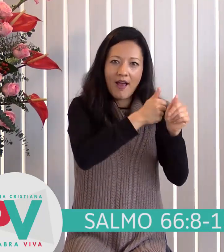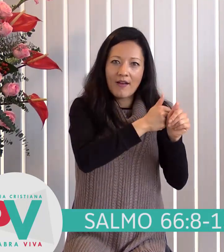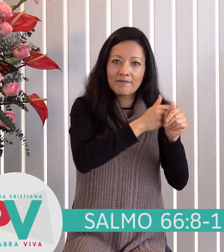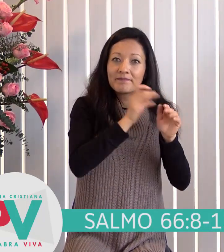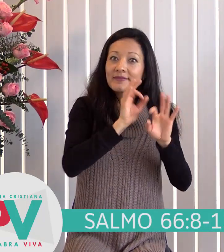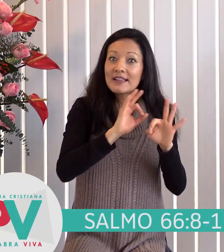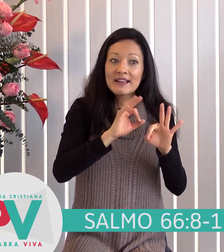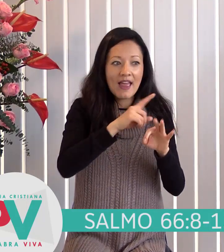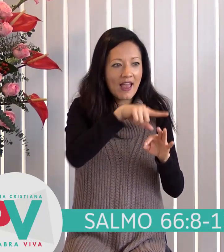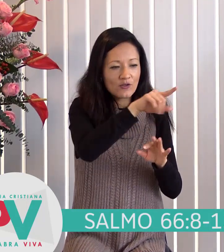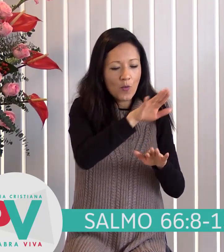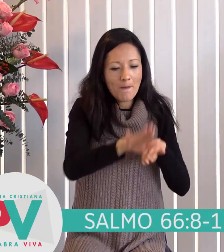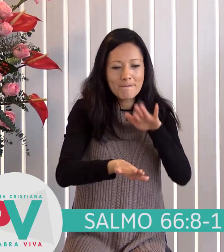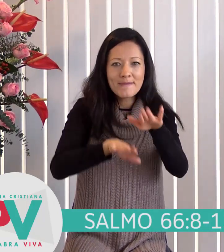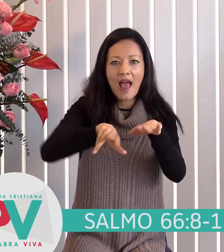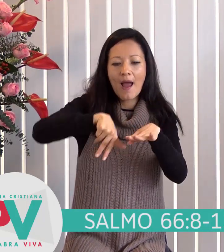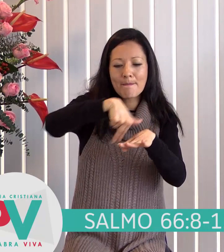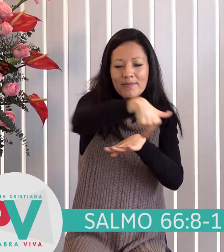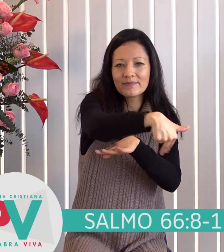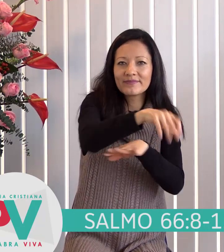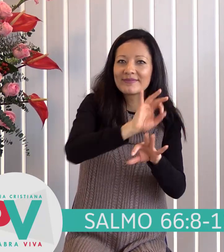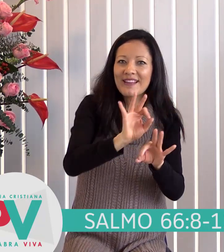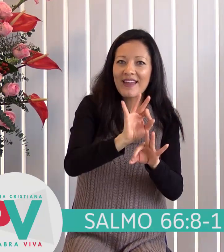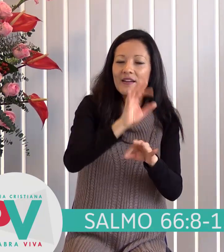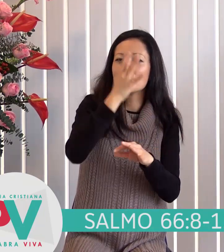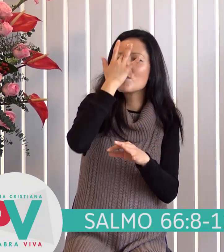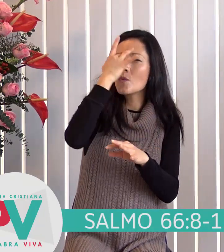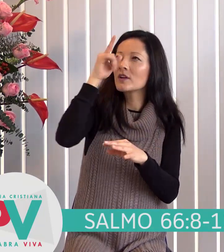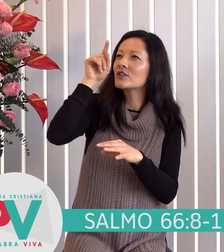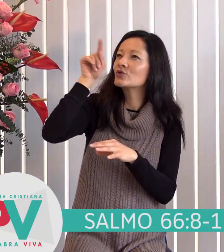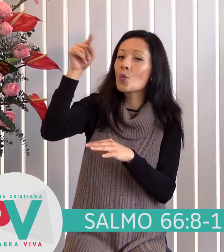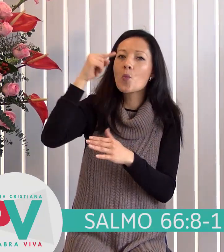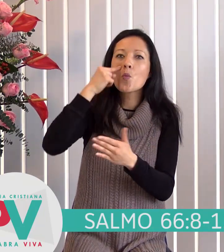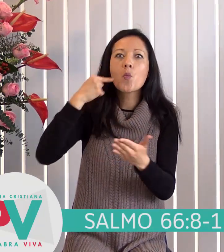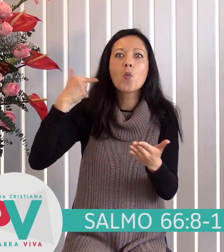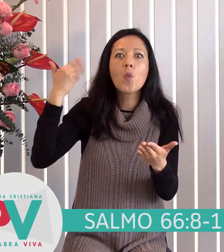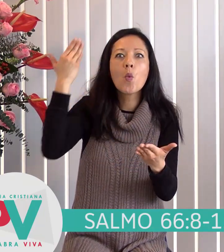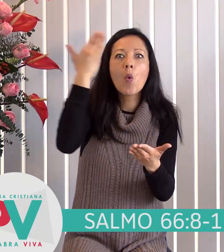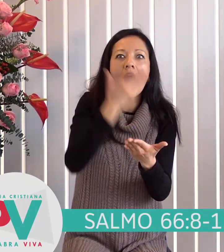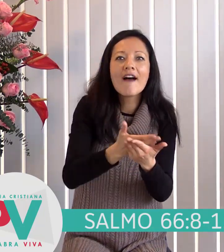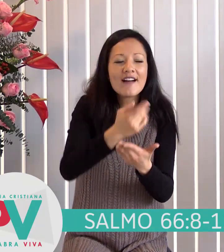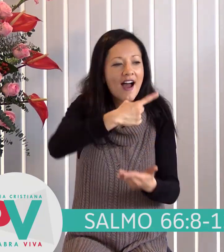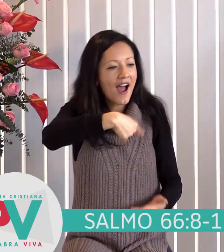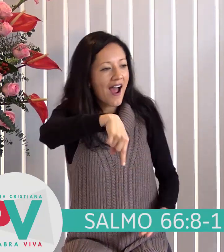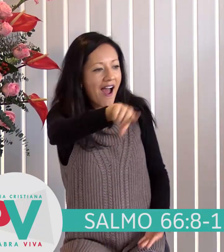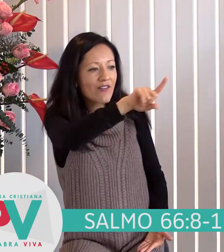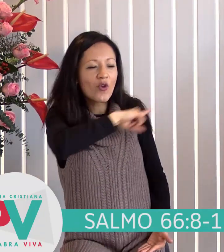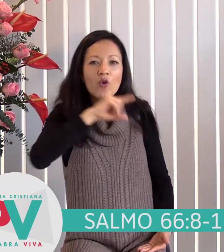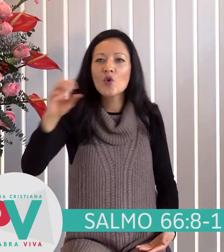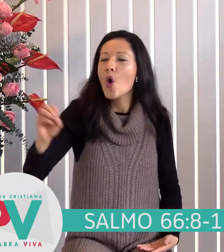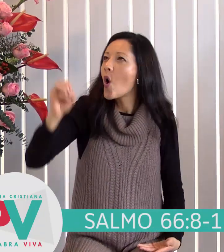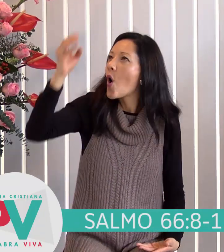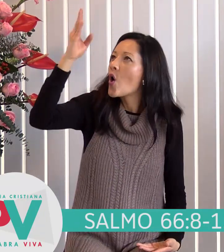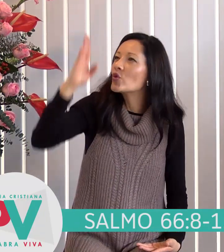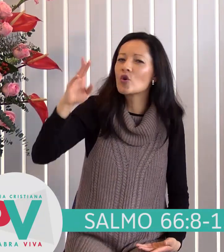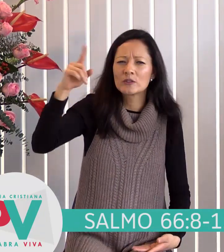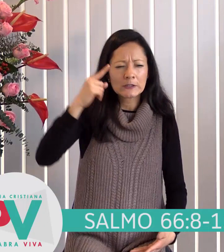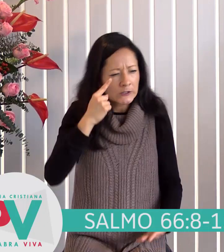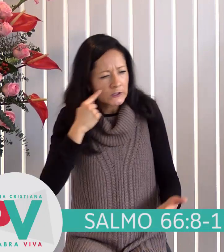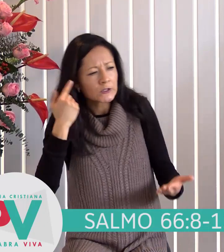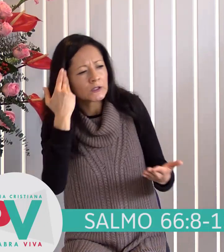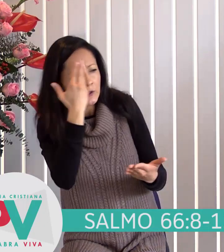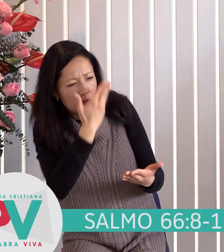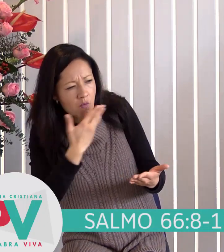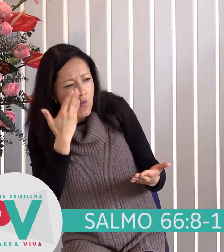nuestros pies resbalasen. Porque tú, ¿qué? Nos probaste, oh Dios, nos